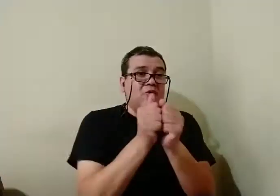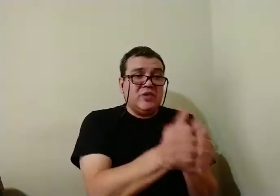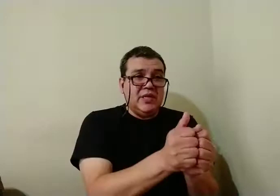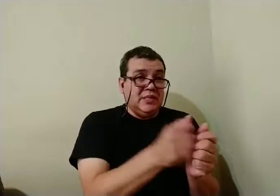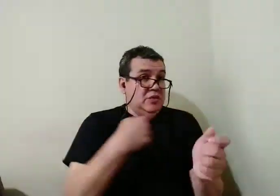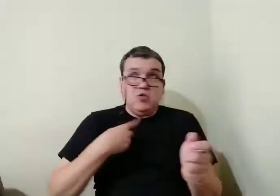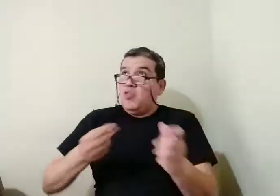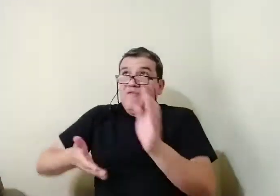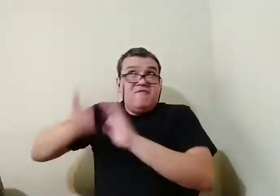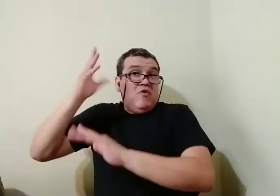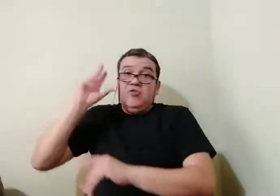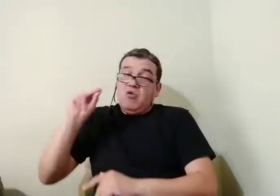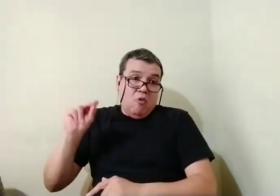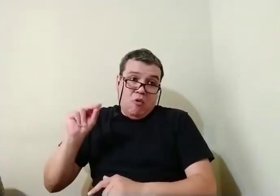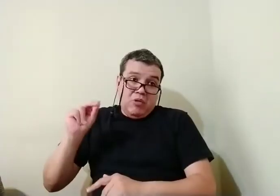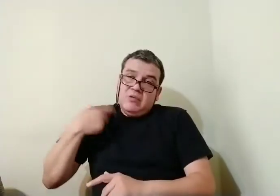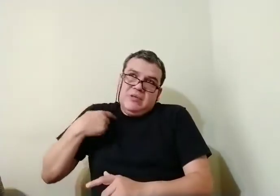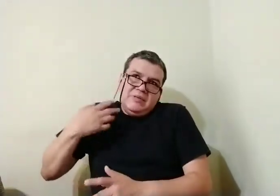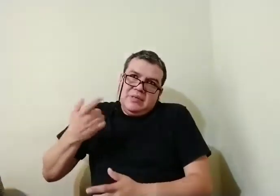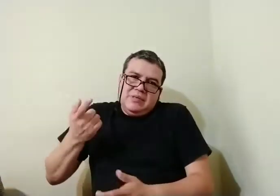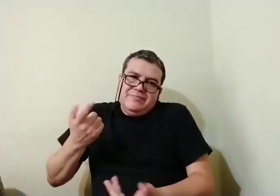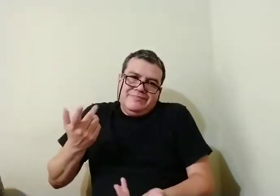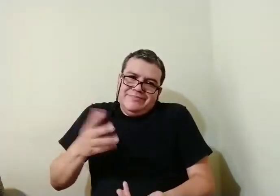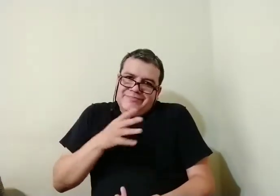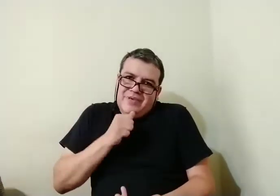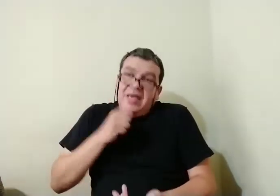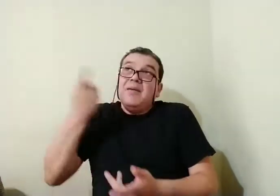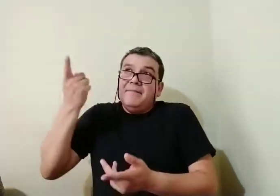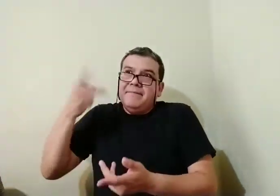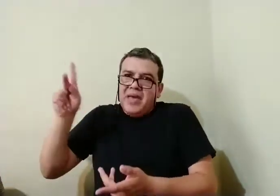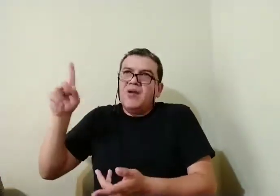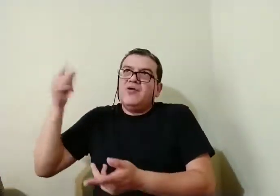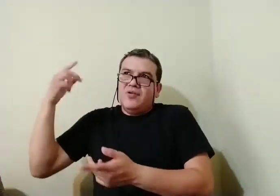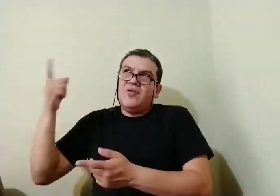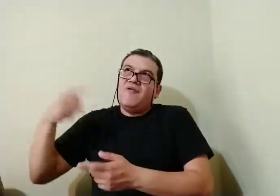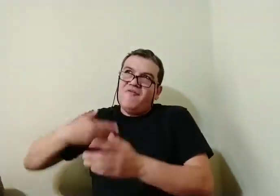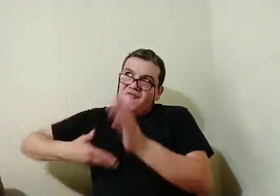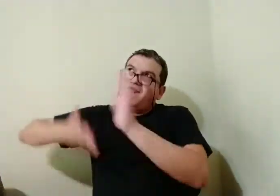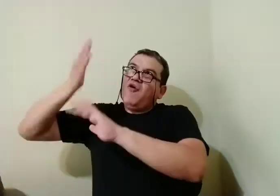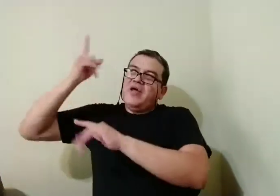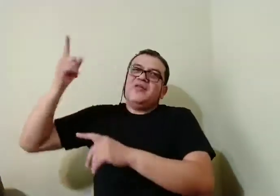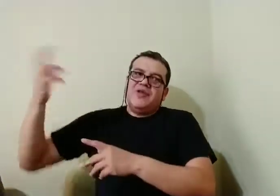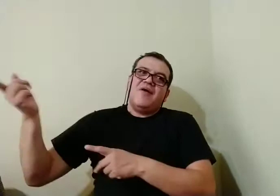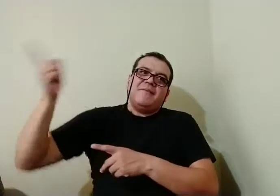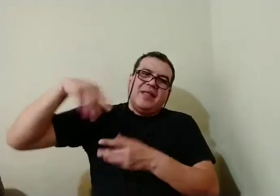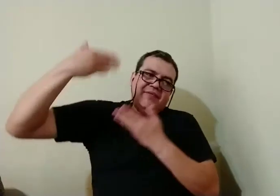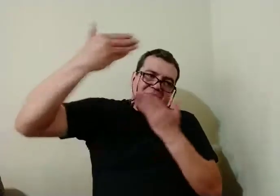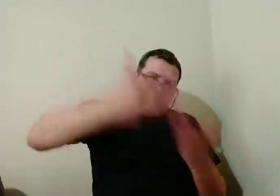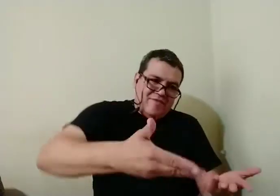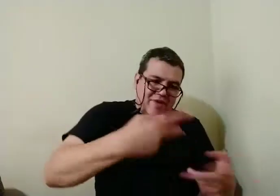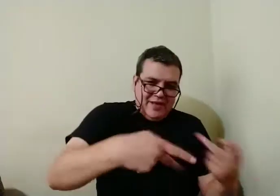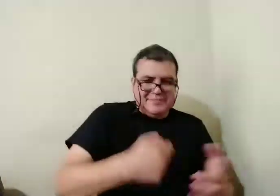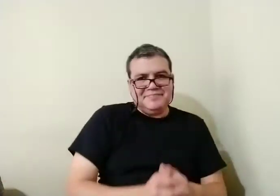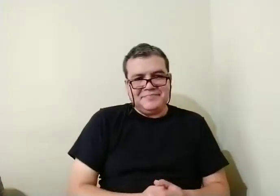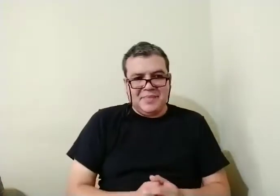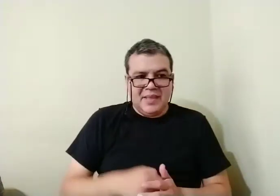16:7. La palabra griega para consolador es